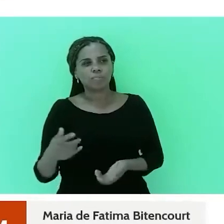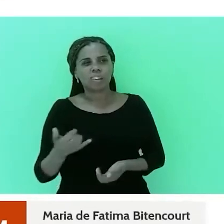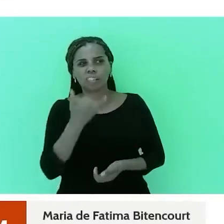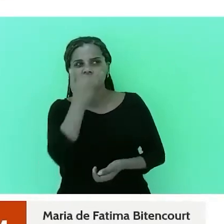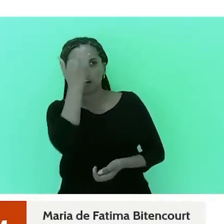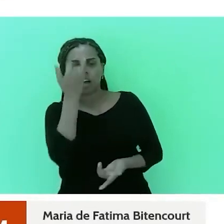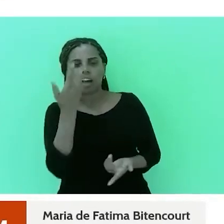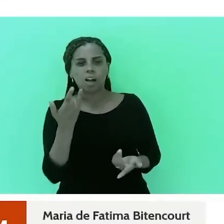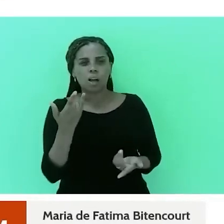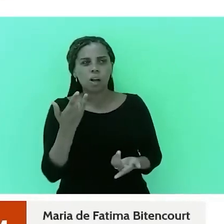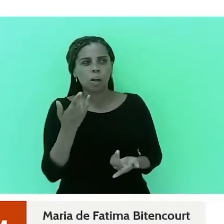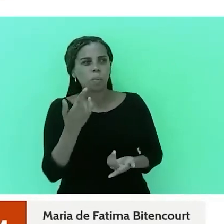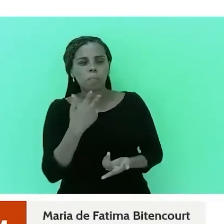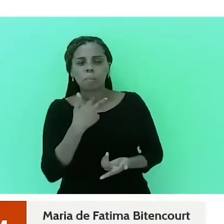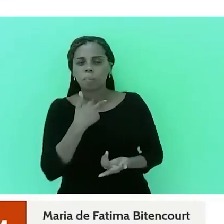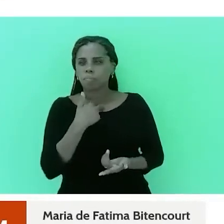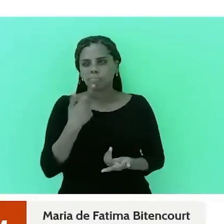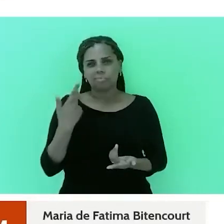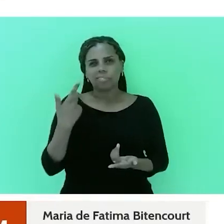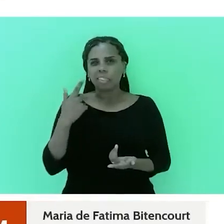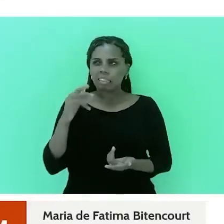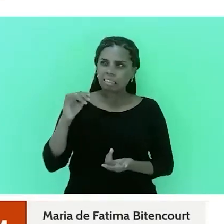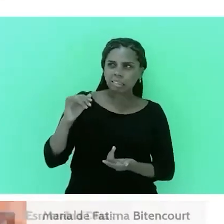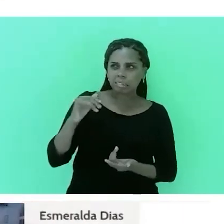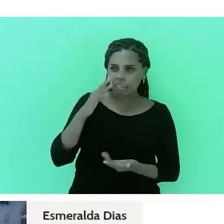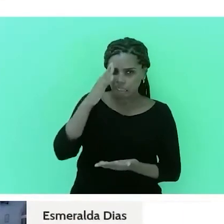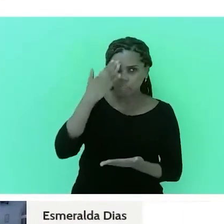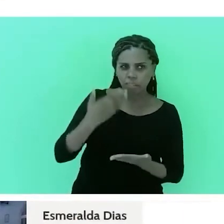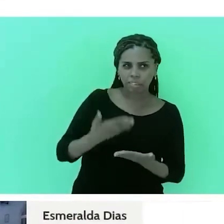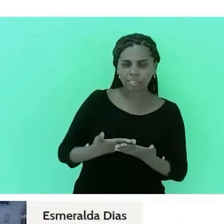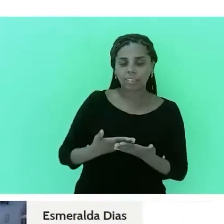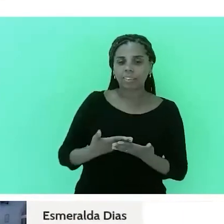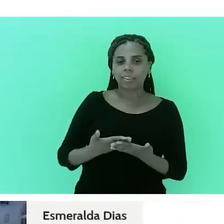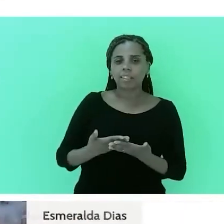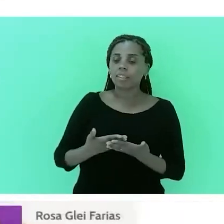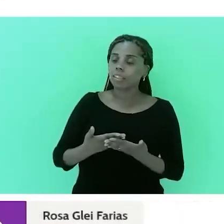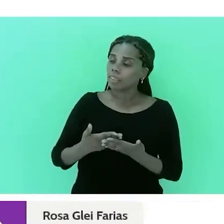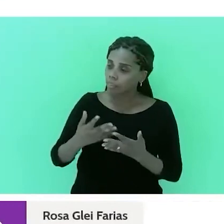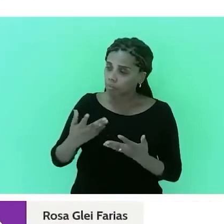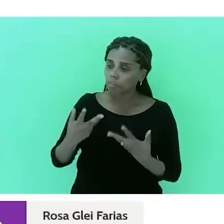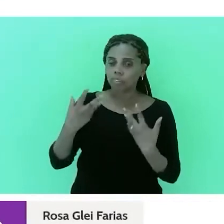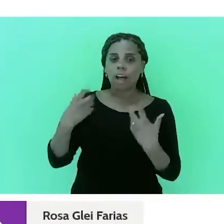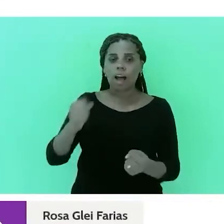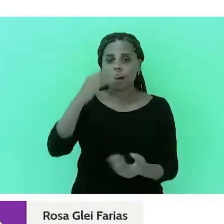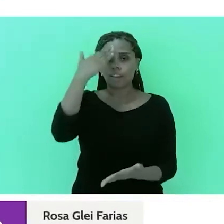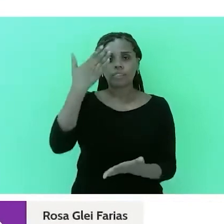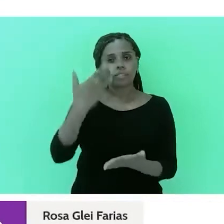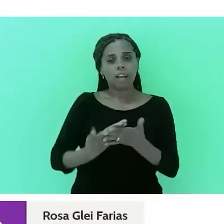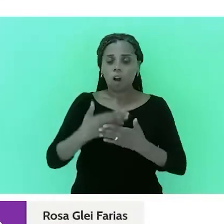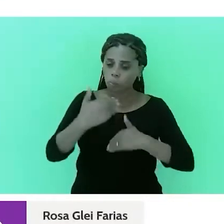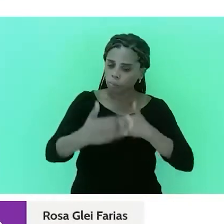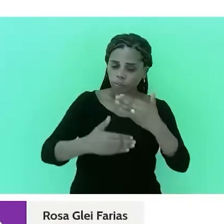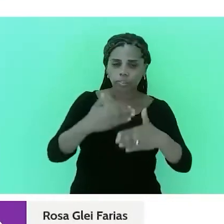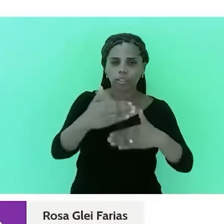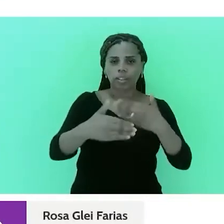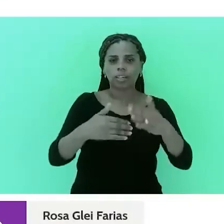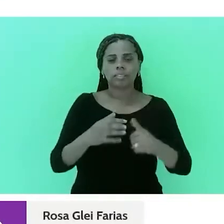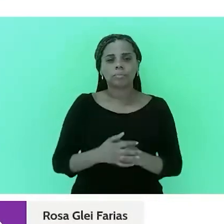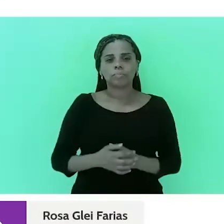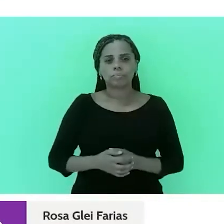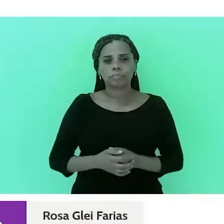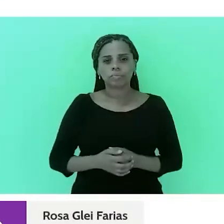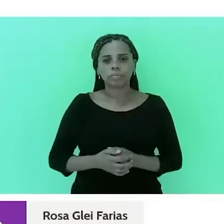determinação contra a qual não se pode estabelecer um processo de superação. Então, eu tenho